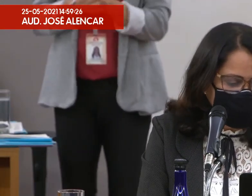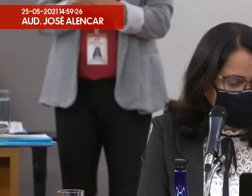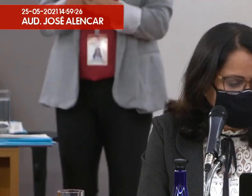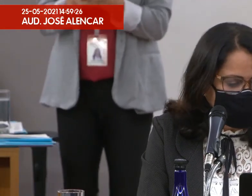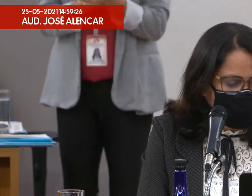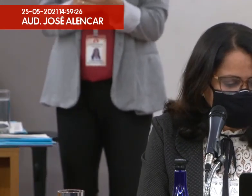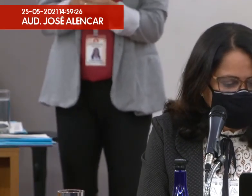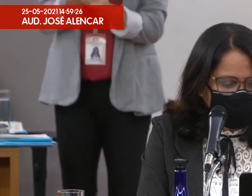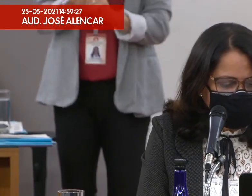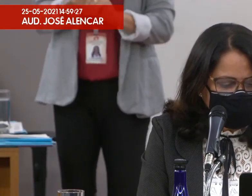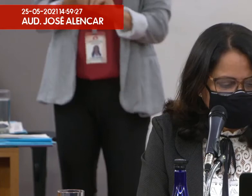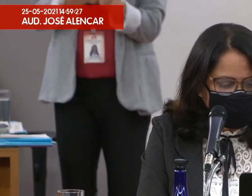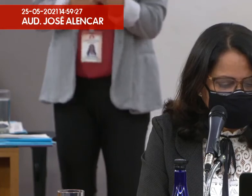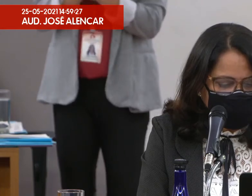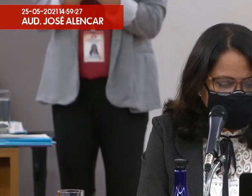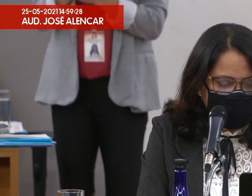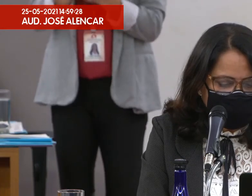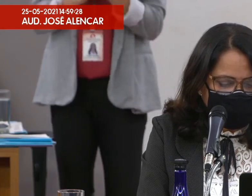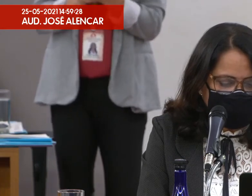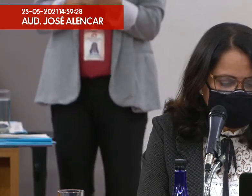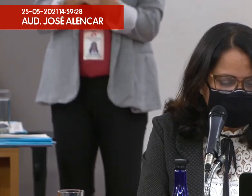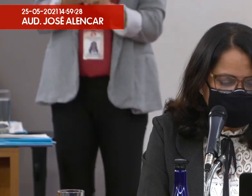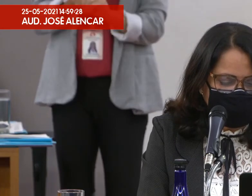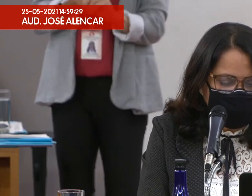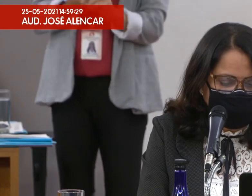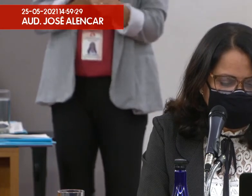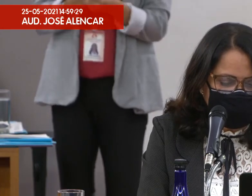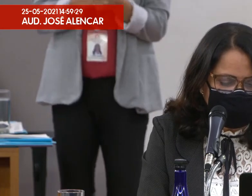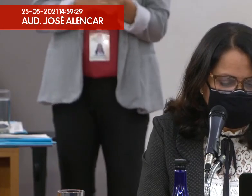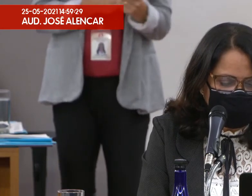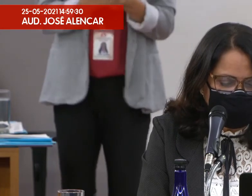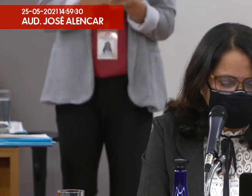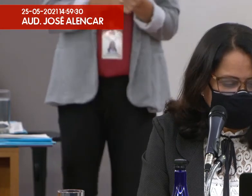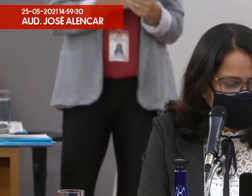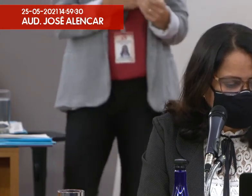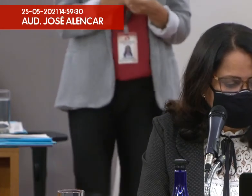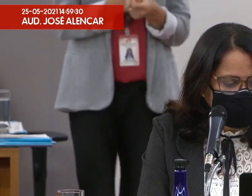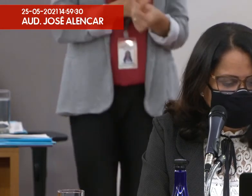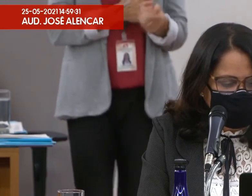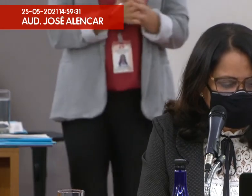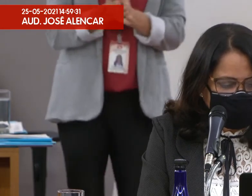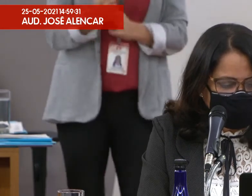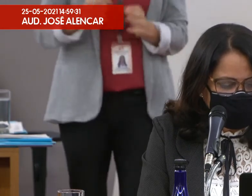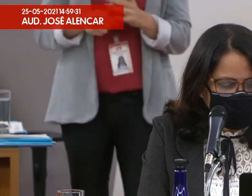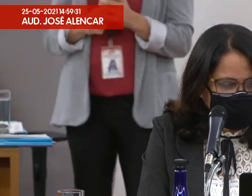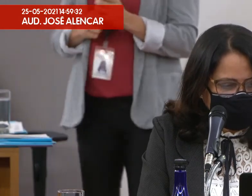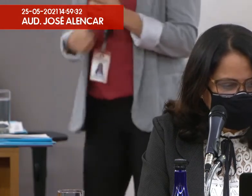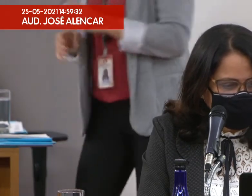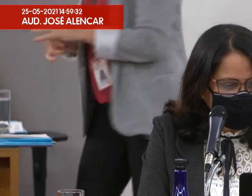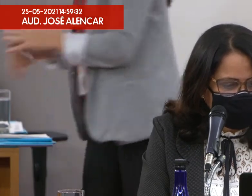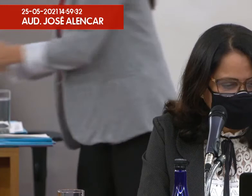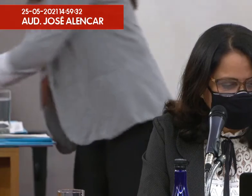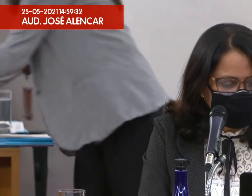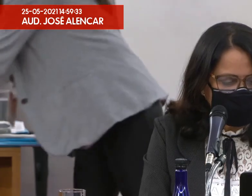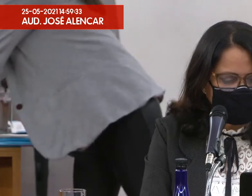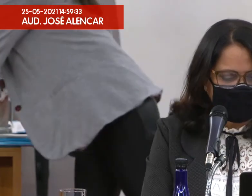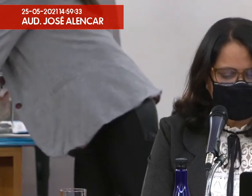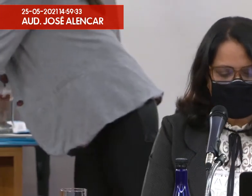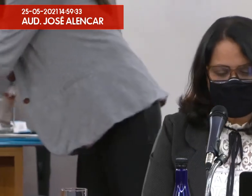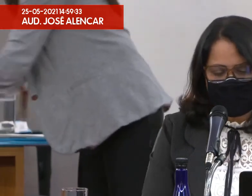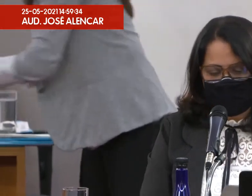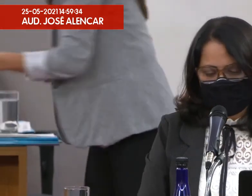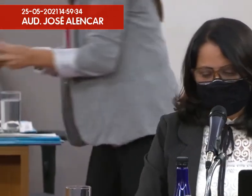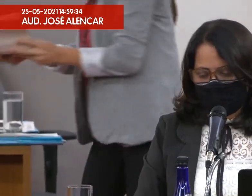a presidência agradece a presença dos parlamentares determina a lavratura da ata e encerra os trabalhos